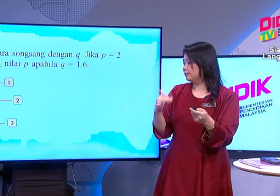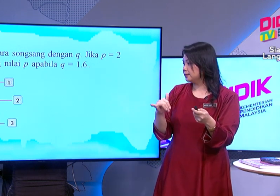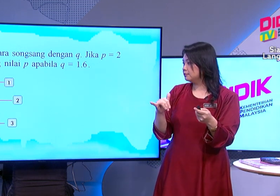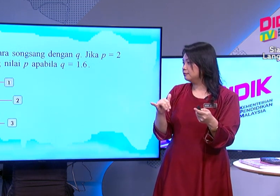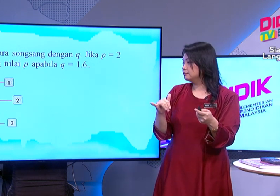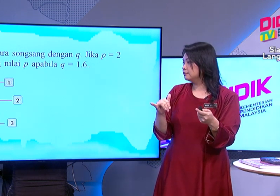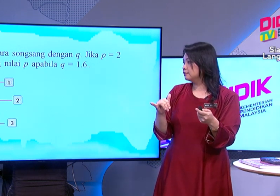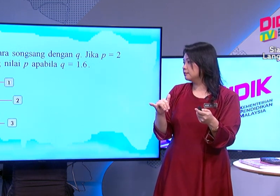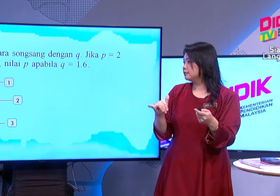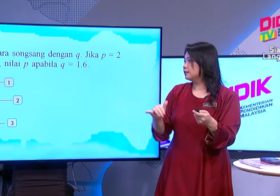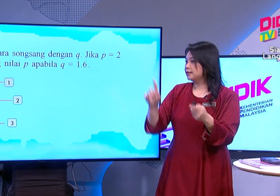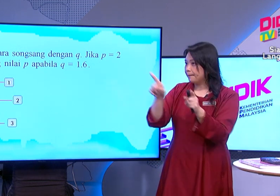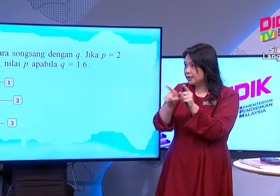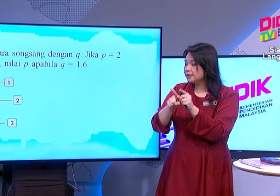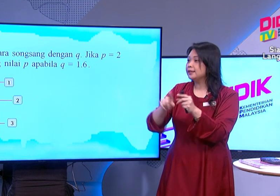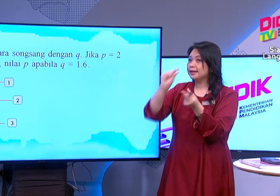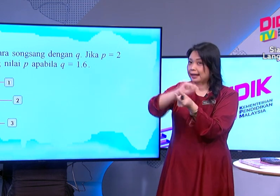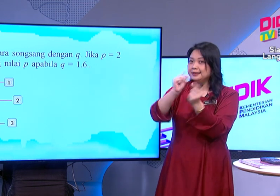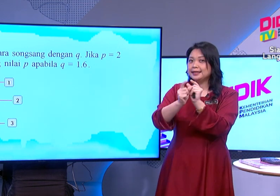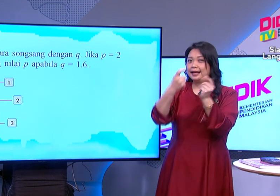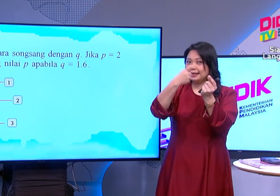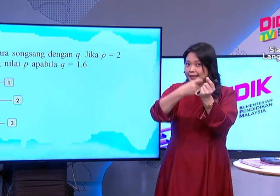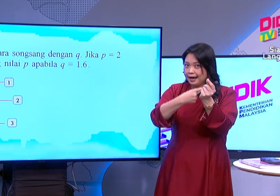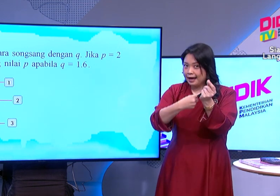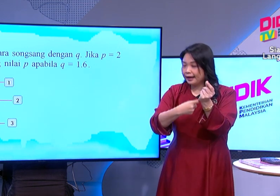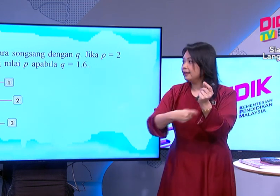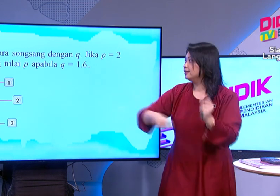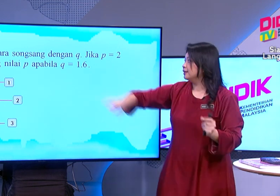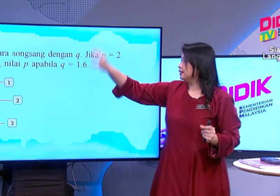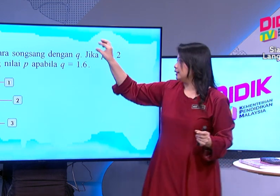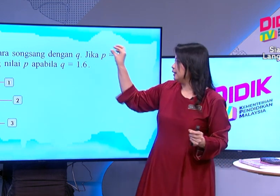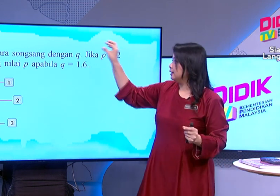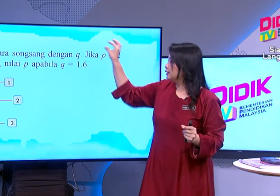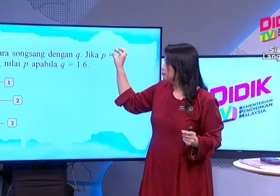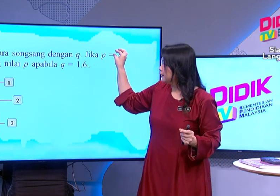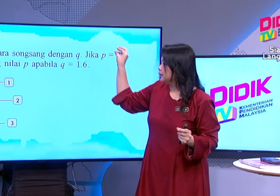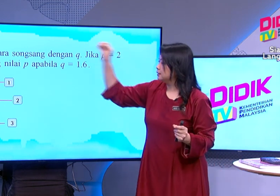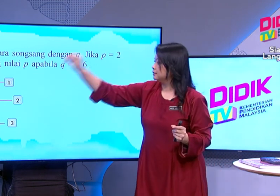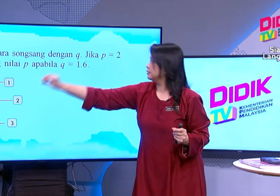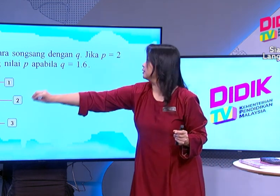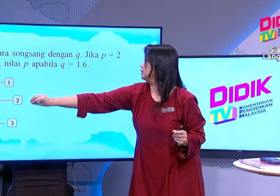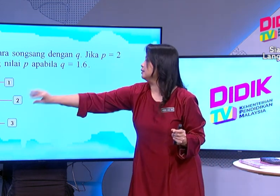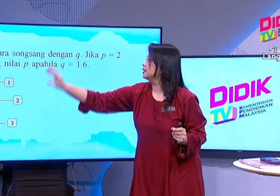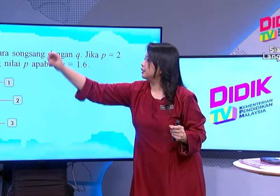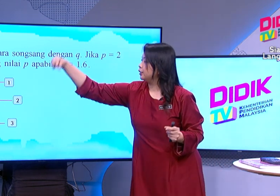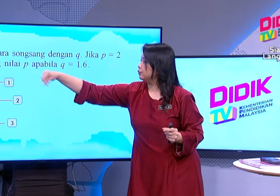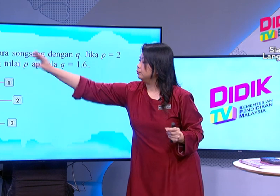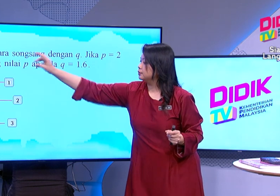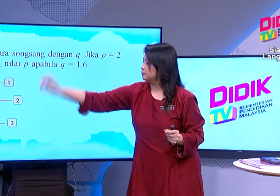sepatu the same kita gantikan nilai ini dikirim Nih Wahyu pada